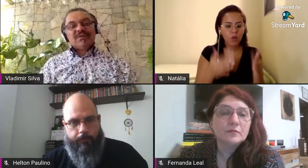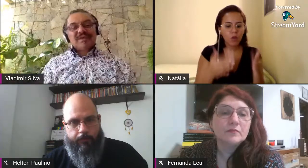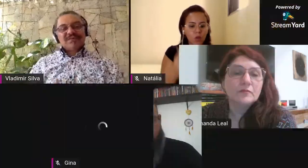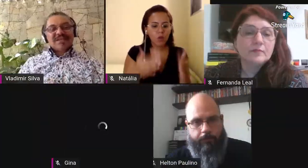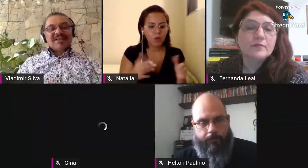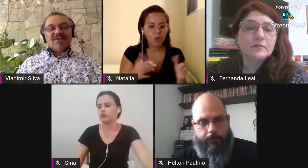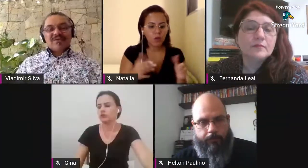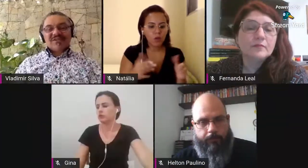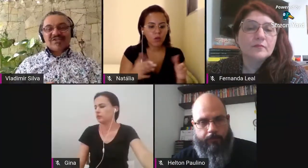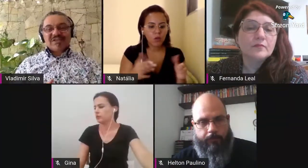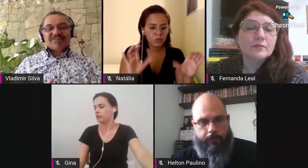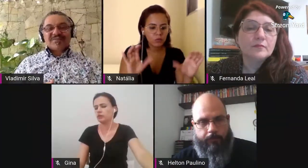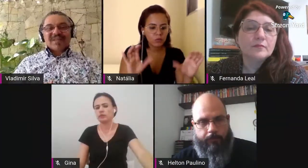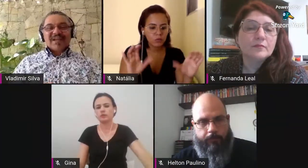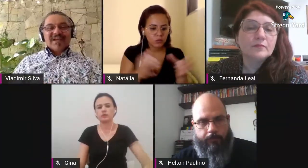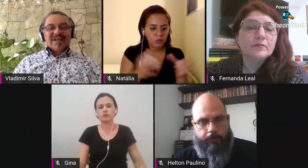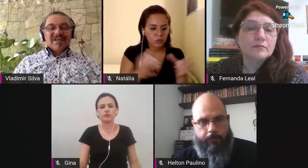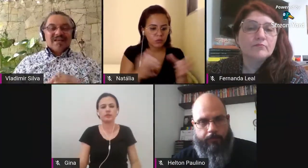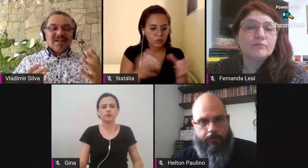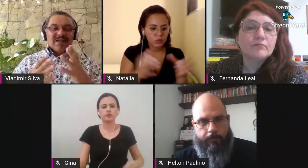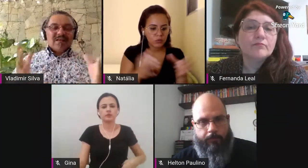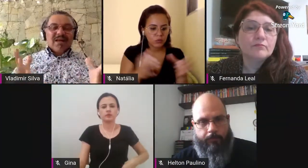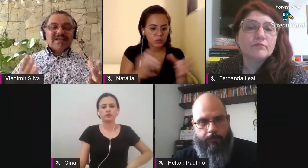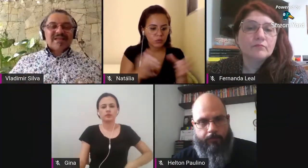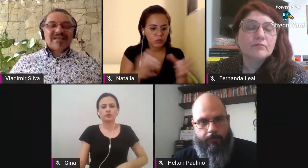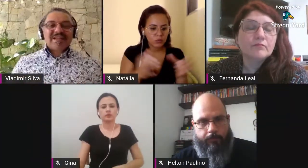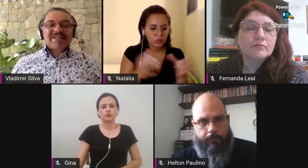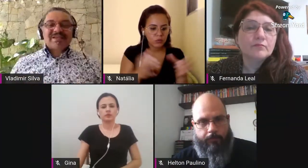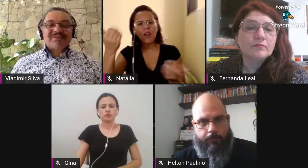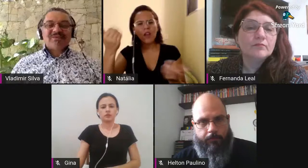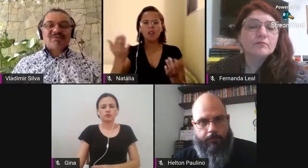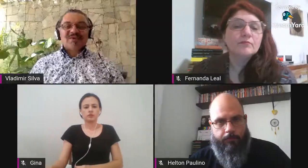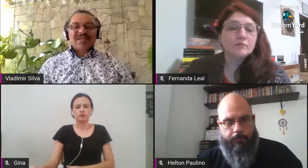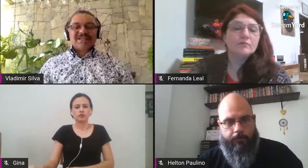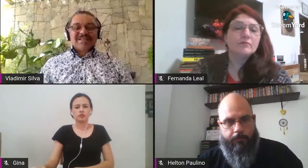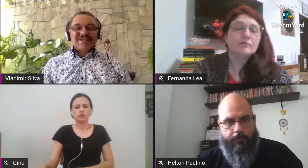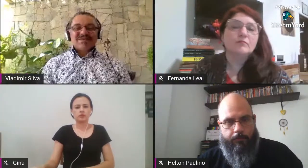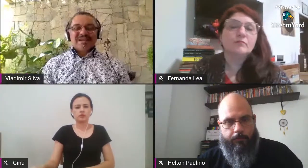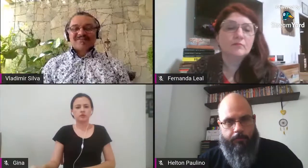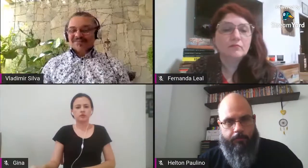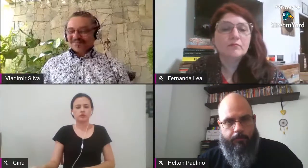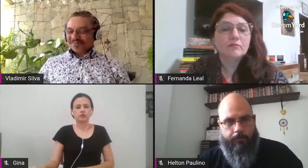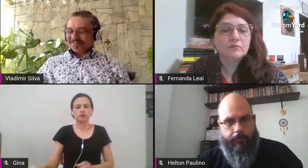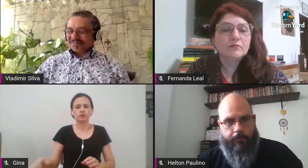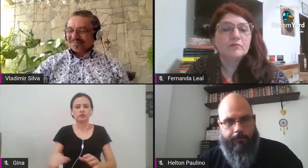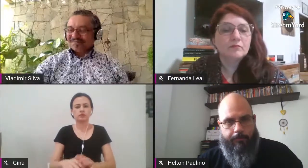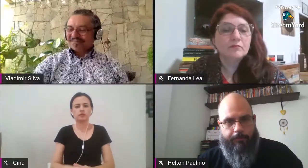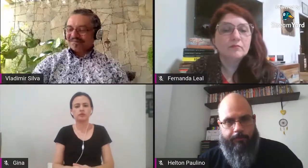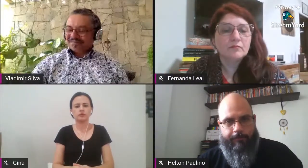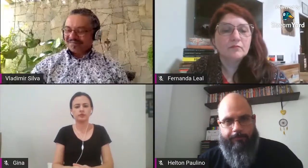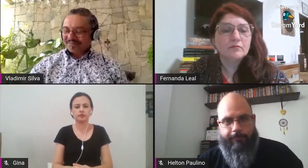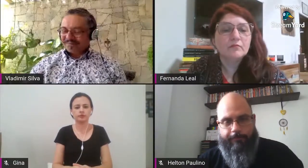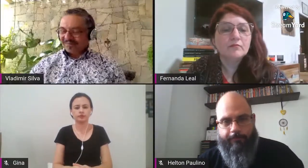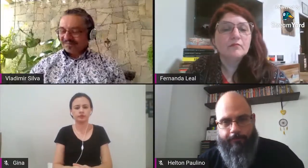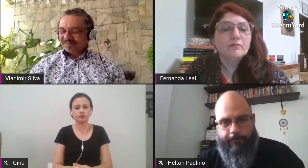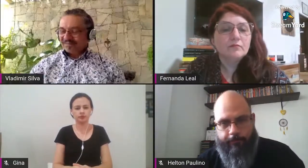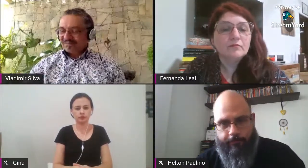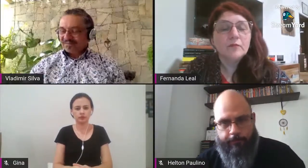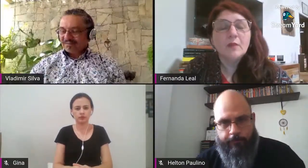produção que nós temos aqui na UFCG. É mais nessa direção que eu gostaria de encaminhar.